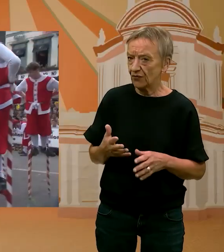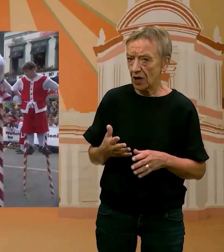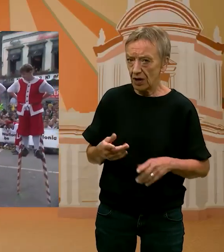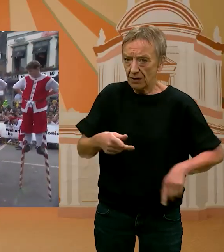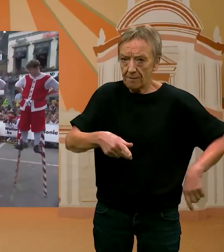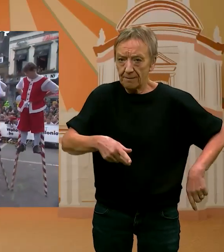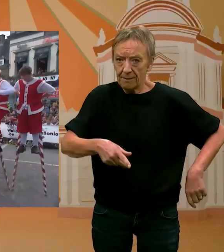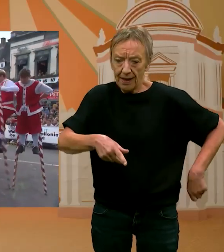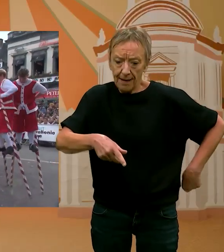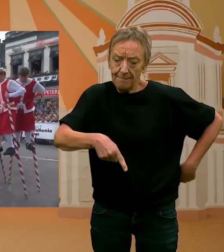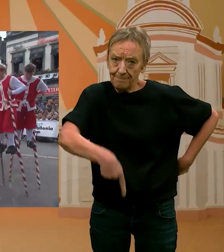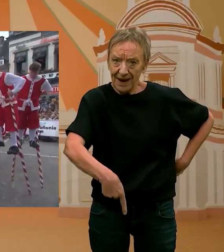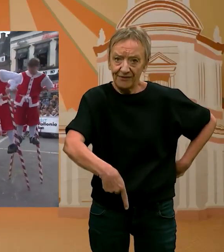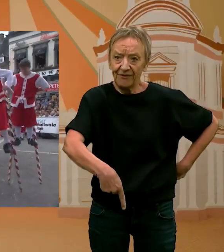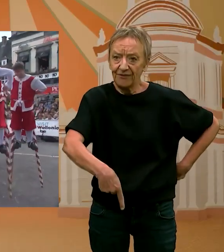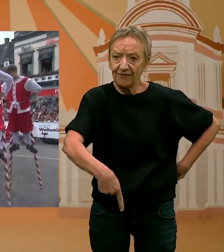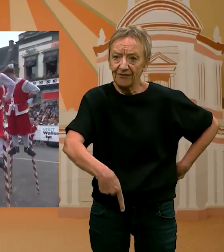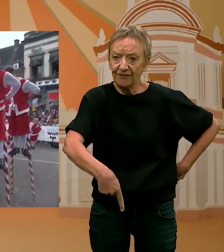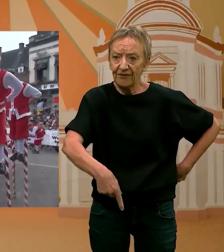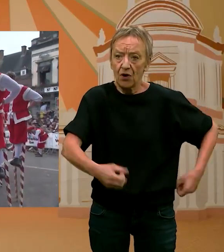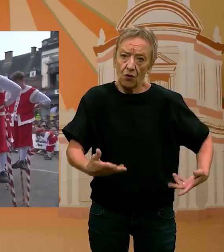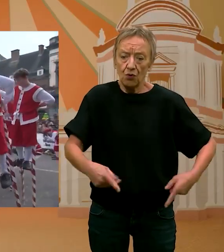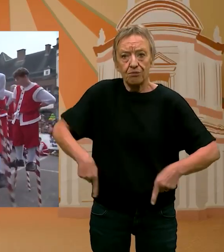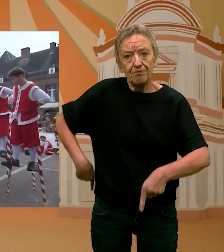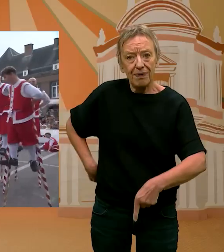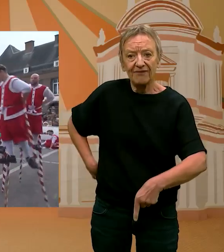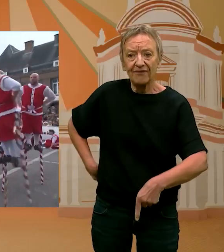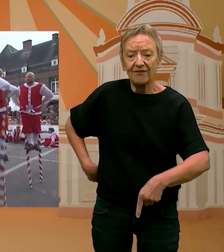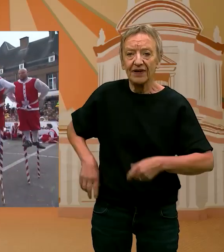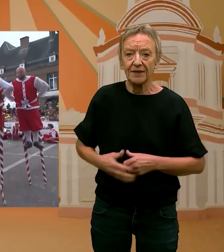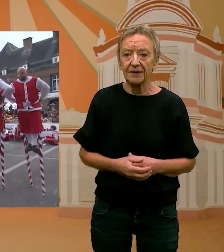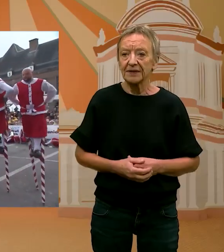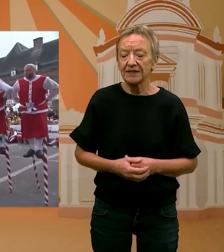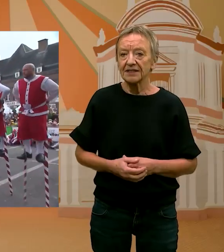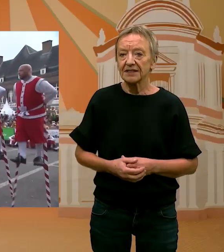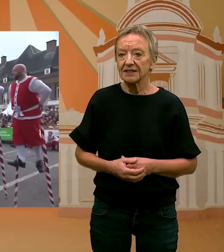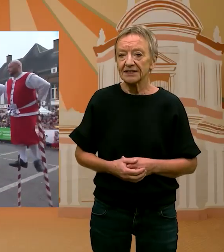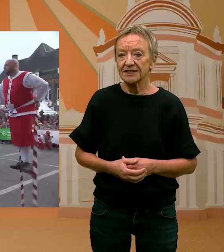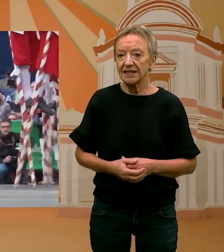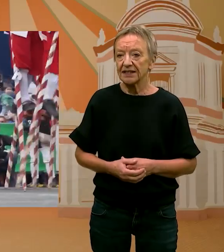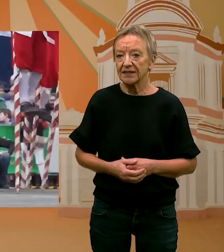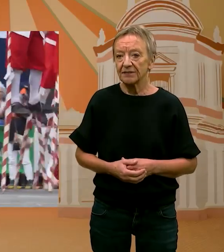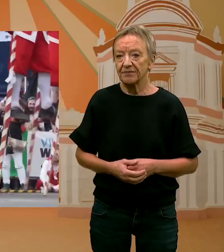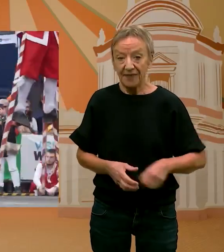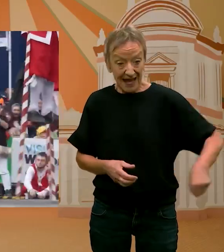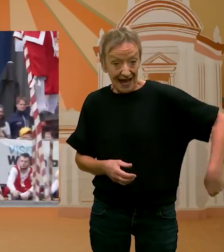technique en fonction de la technique avec laquelle on a plus d'aisance. Donc à l'arrière, on a la stabilité, la force